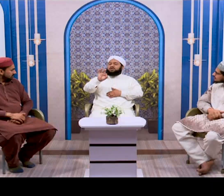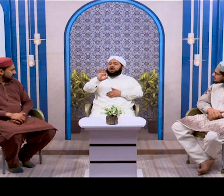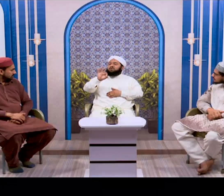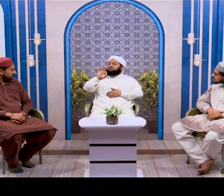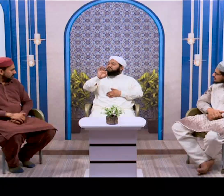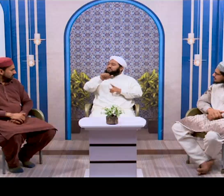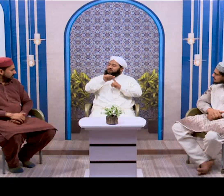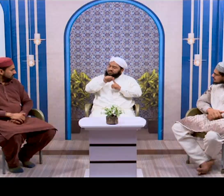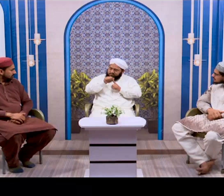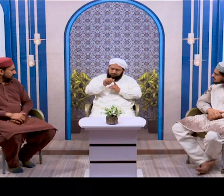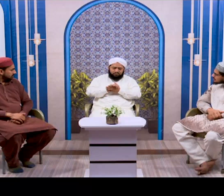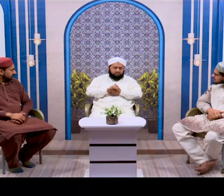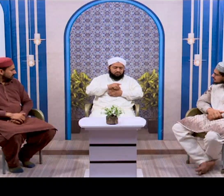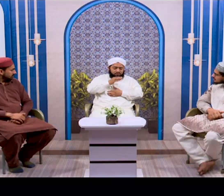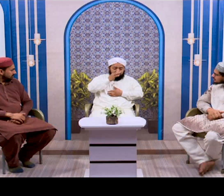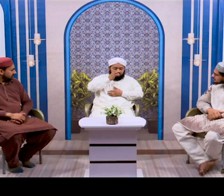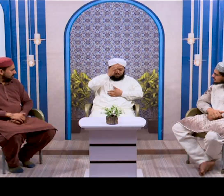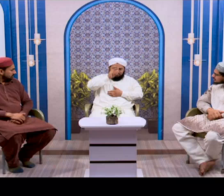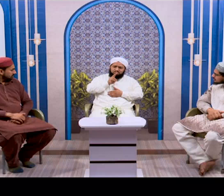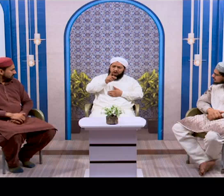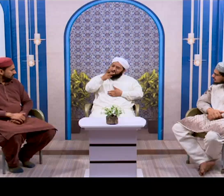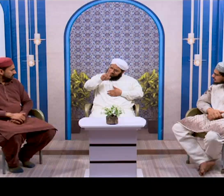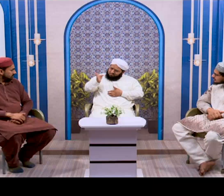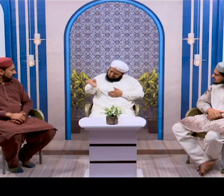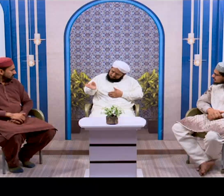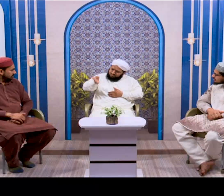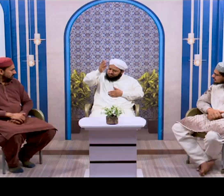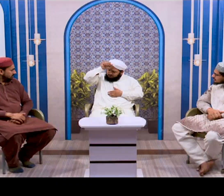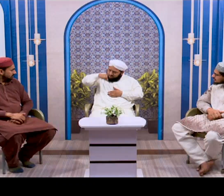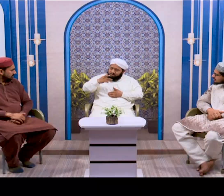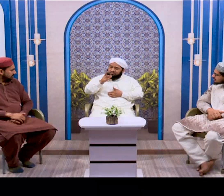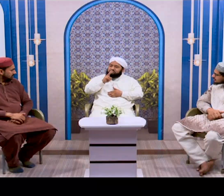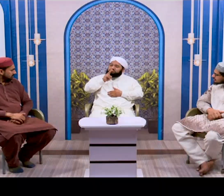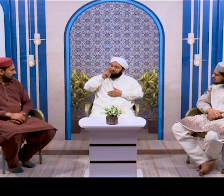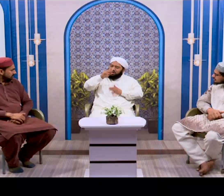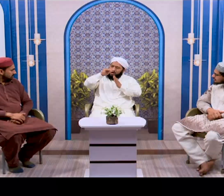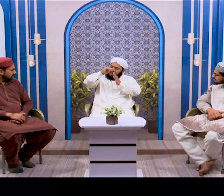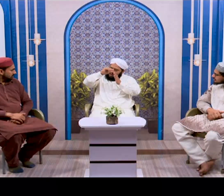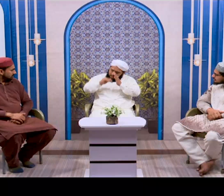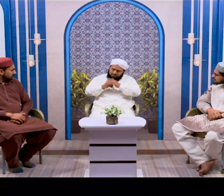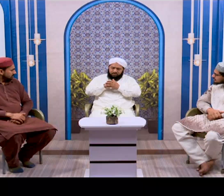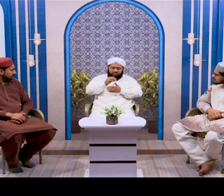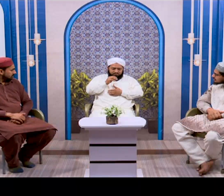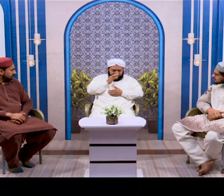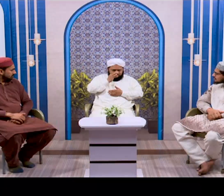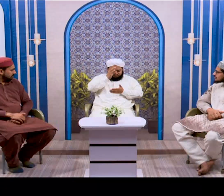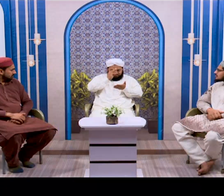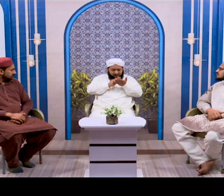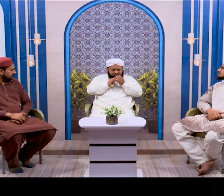لگے، اپنے رب کے پاس لوٹ کر جائیے۔ آپ صلی اللہ علیہ وآلہ وصحبہ وسلم کی امت اتنی طاقت